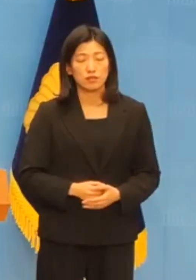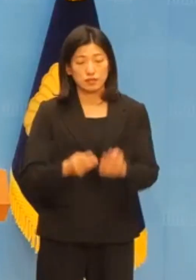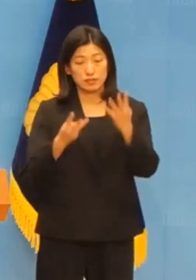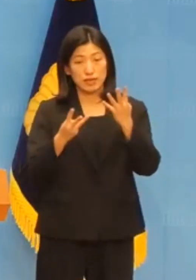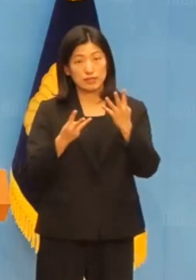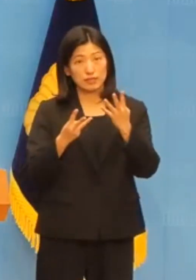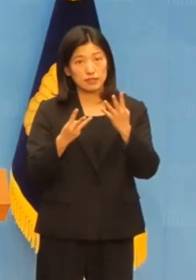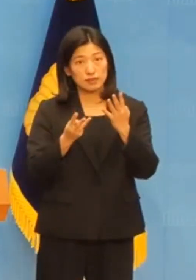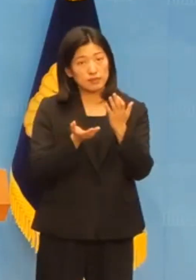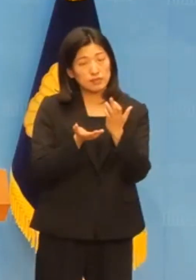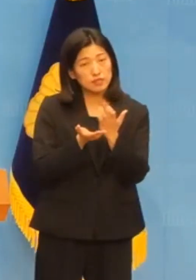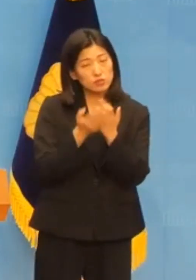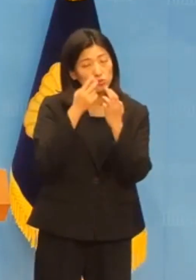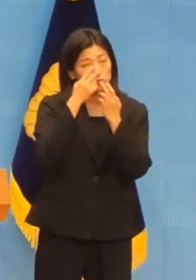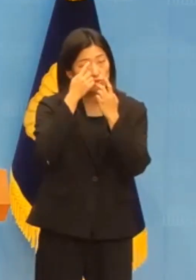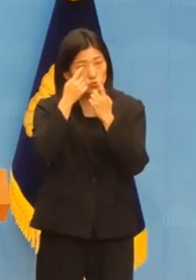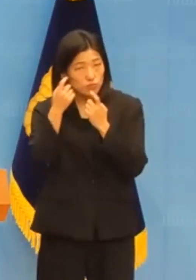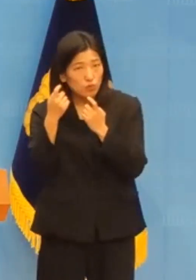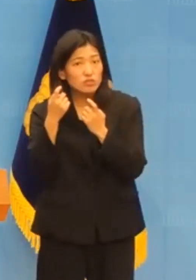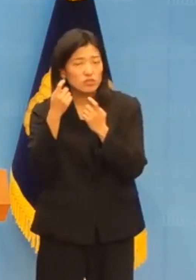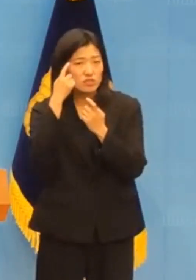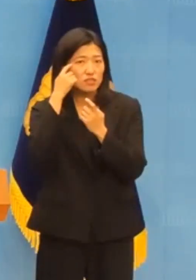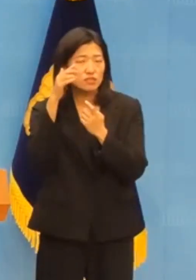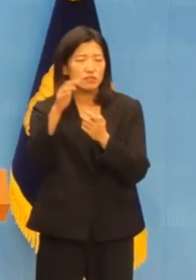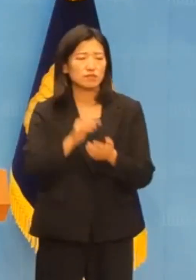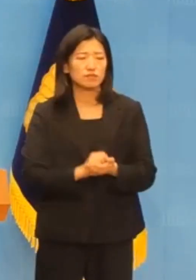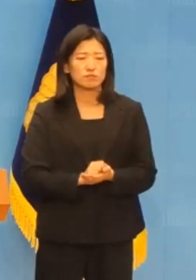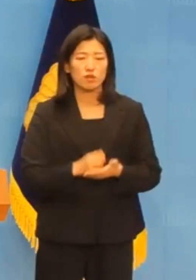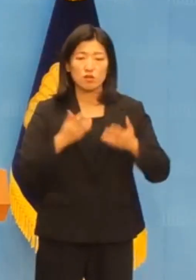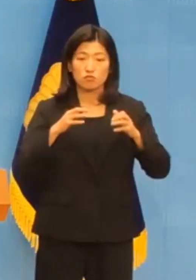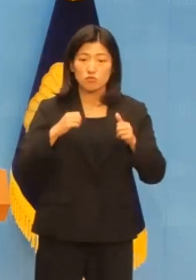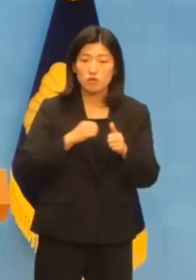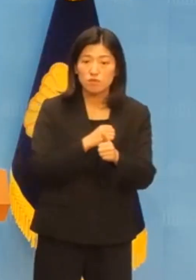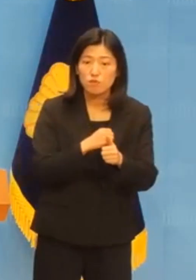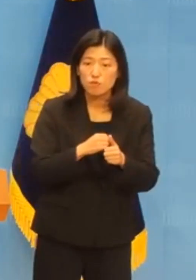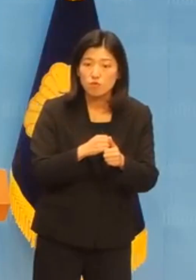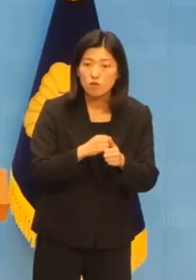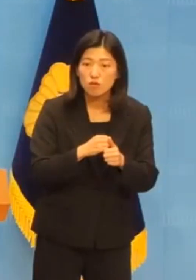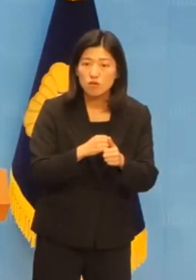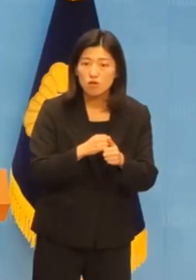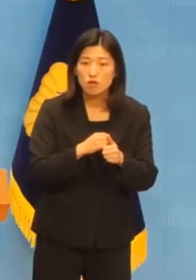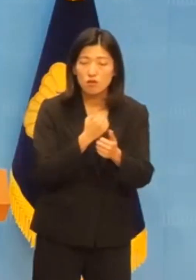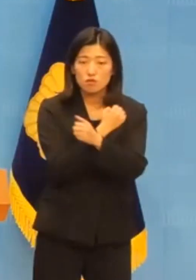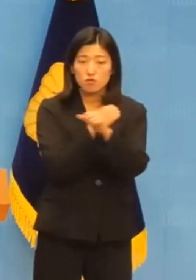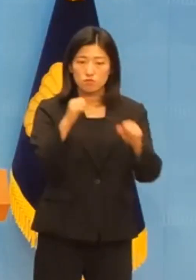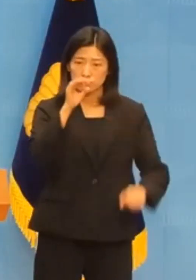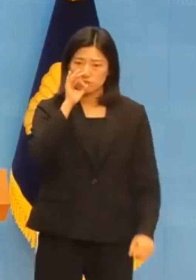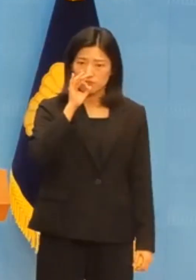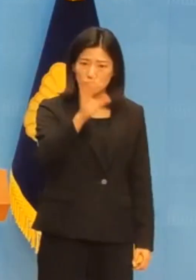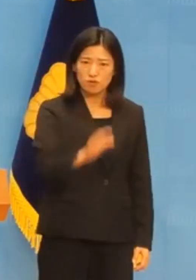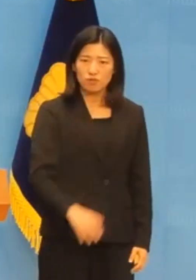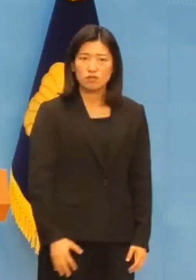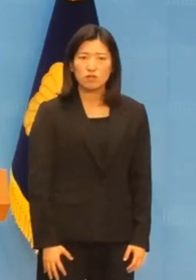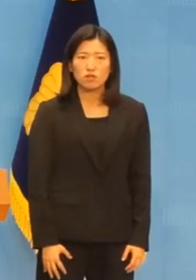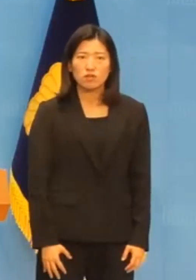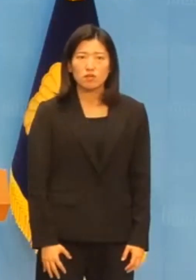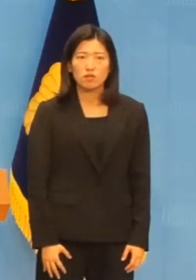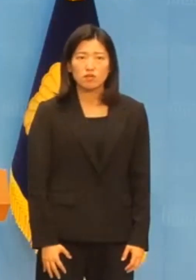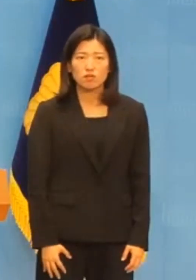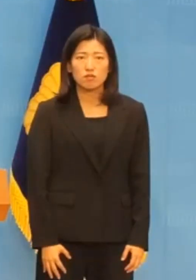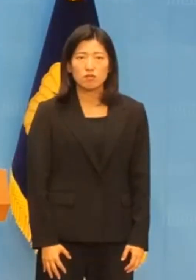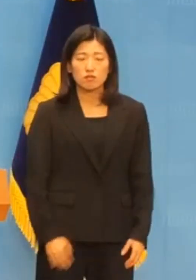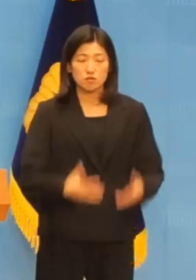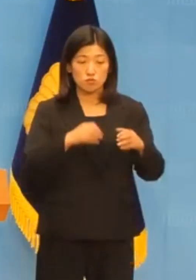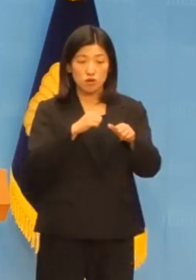추념식에서 국가폭력은 어떠한 경우에도 용서될 수 없다. 단죄되지 않은 국가